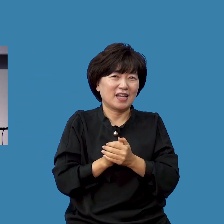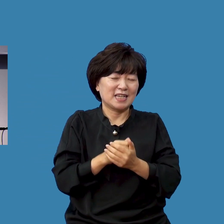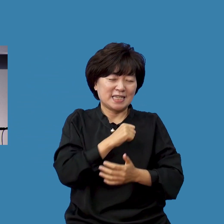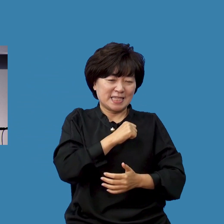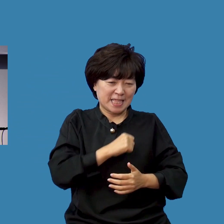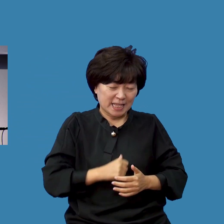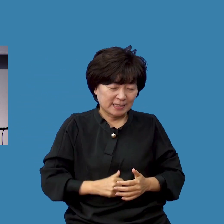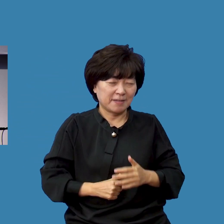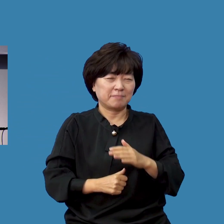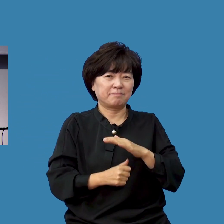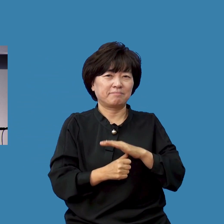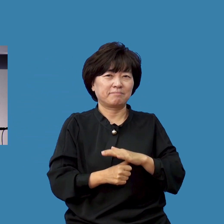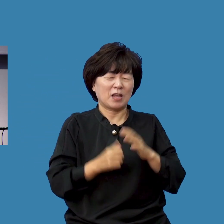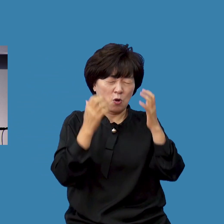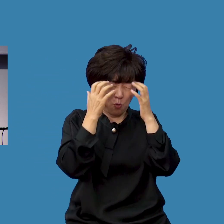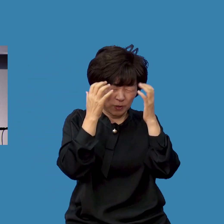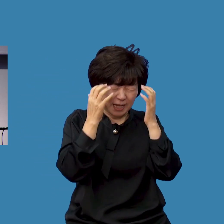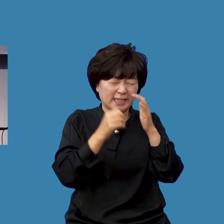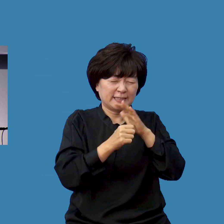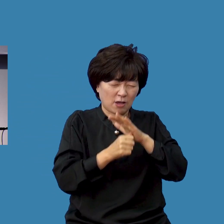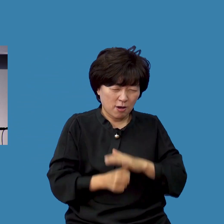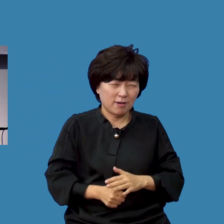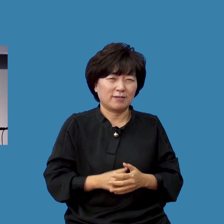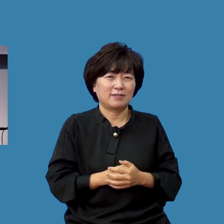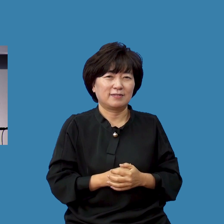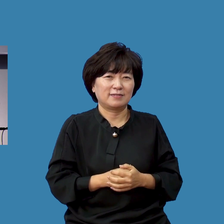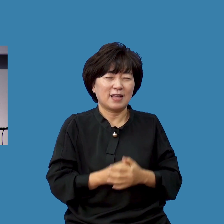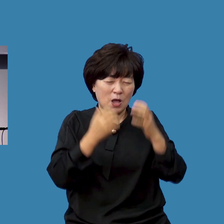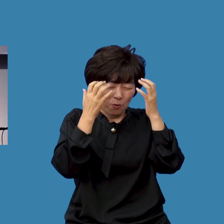정말 인내도 했어. 고생도 했어.